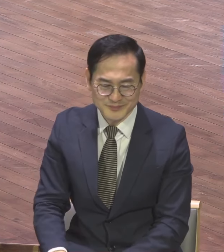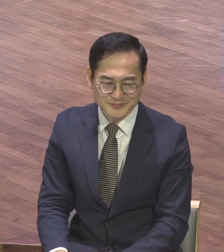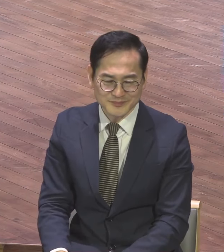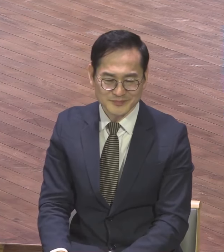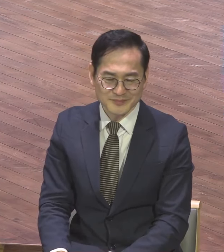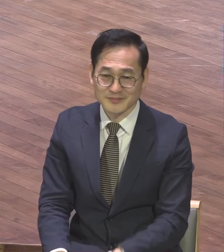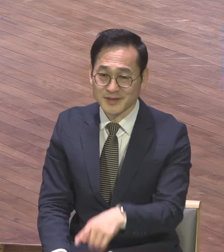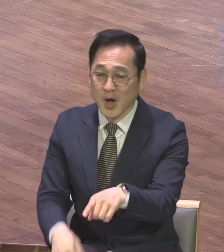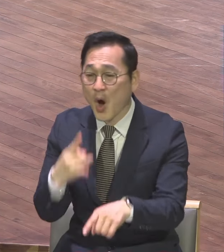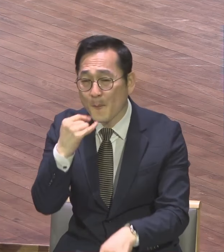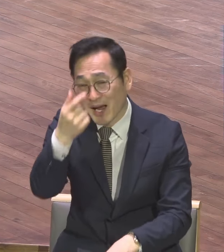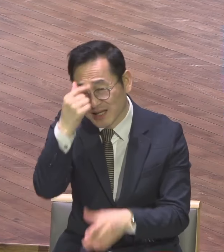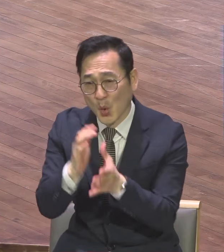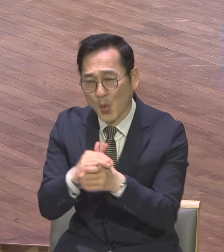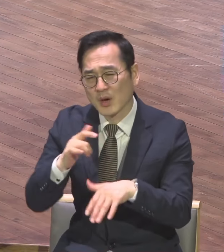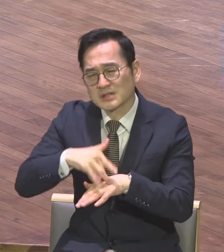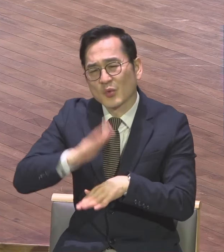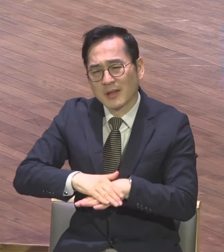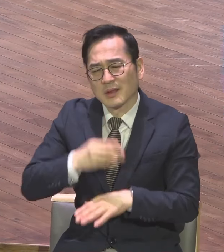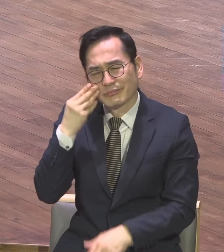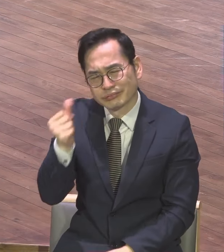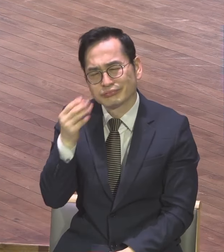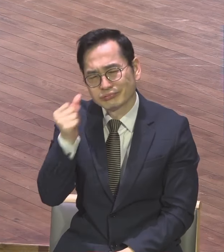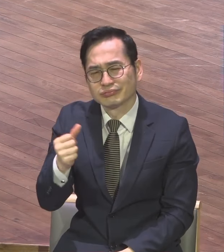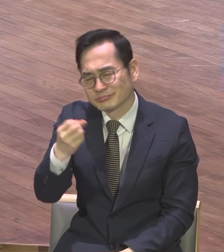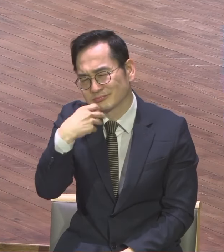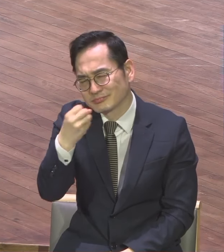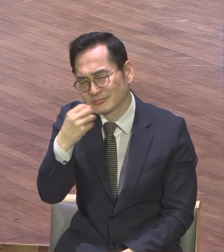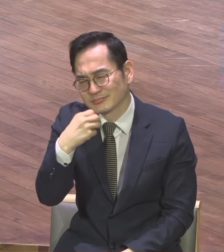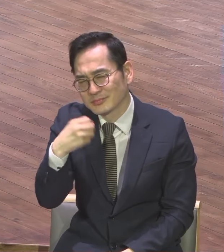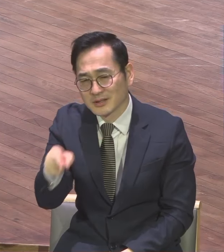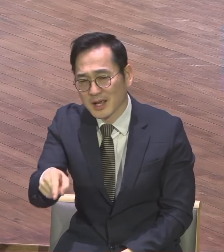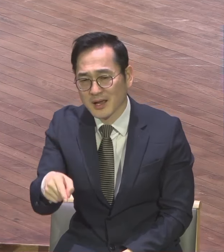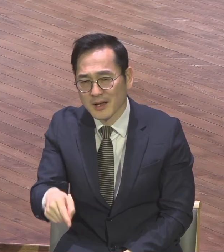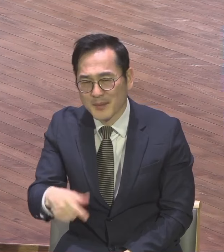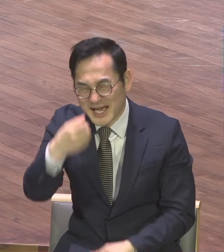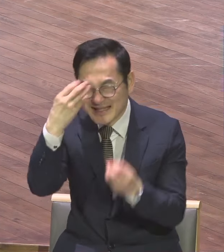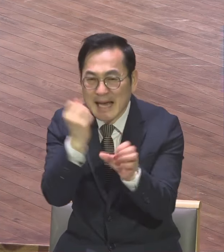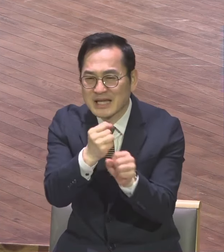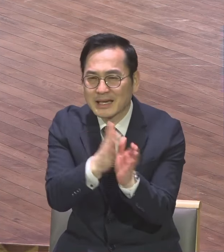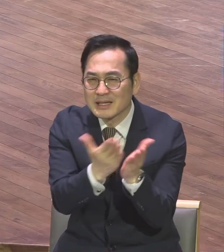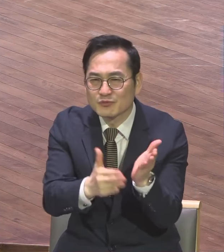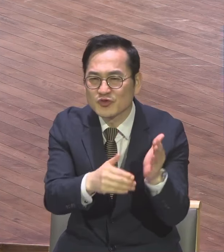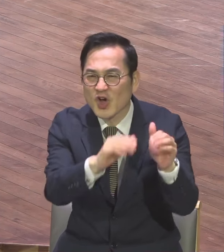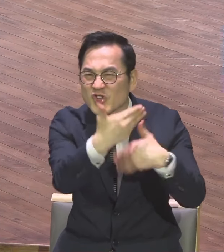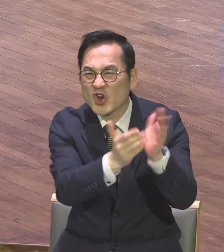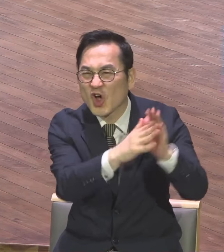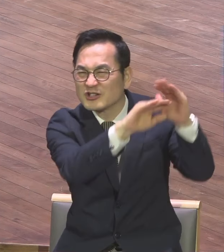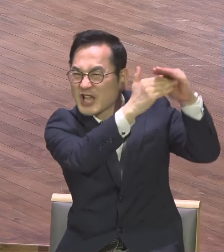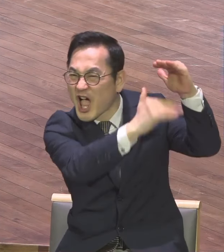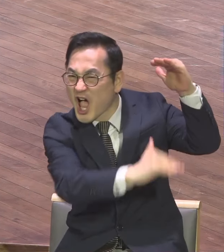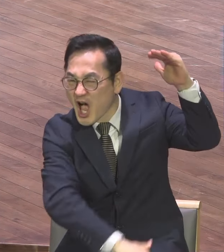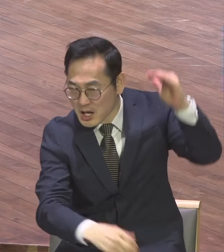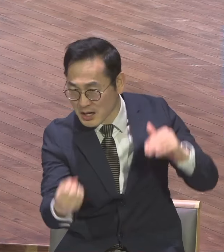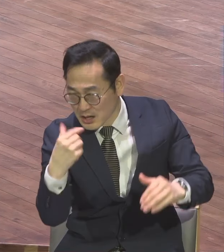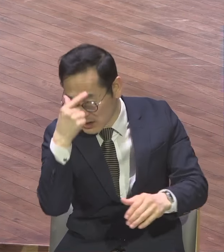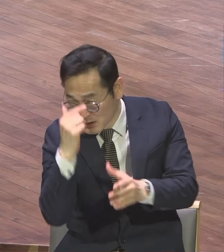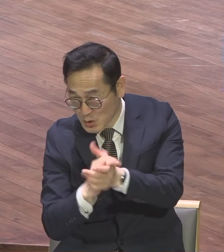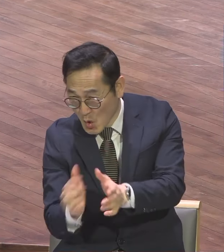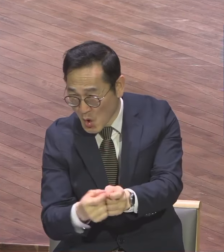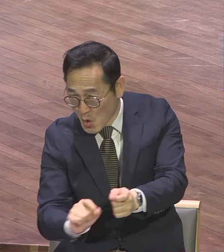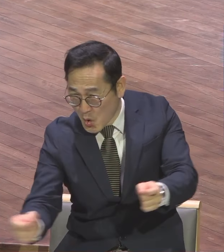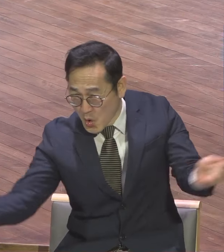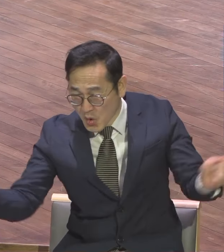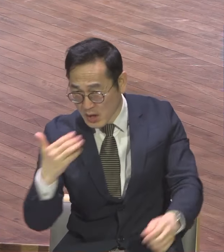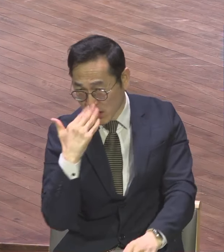자라 자요 다 자. 우리 어머니는 기도 장세부터 계시는 거지 하니까 아예 잘 준비하고 이제, 어? 왜냐하면 새벽 따지지 하니까